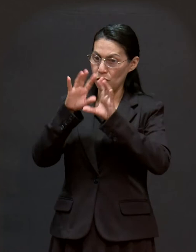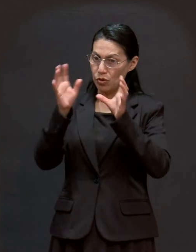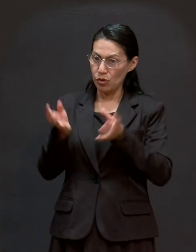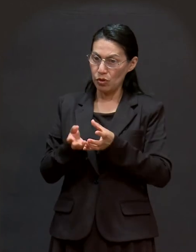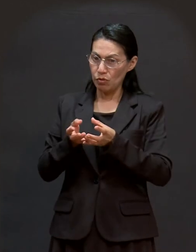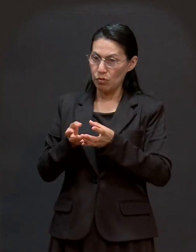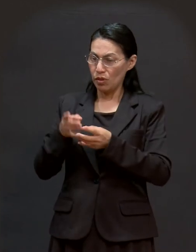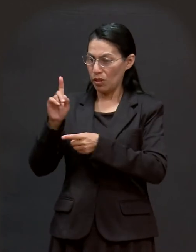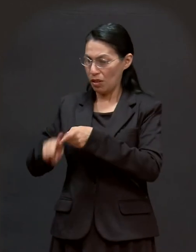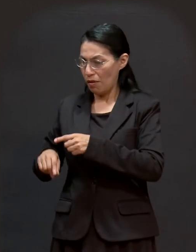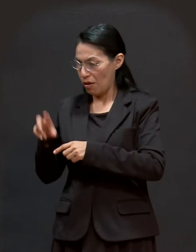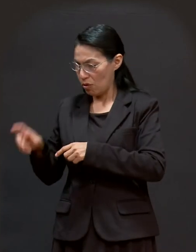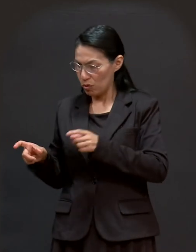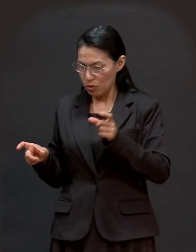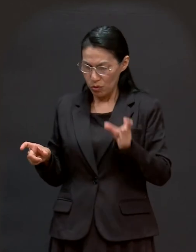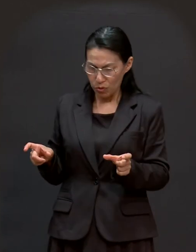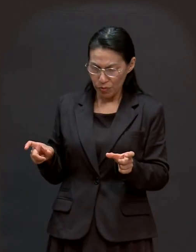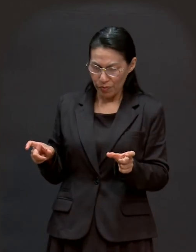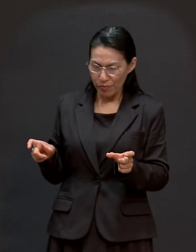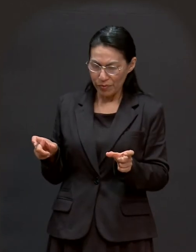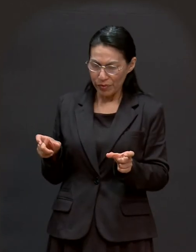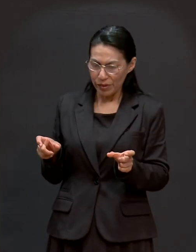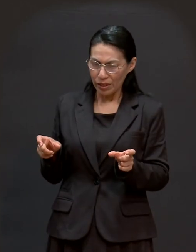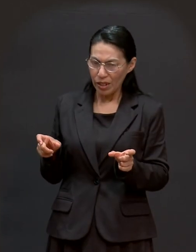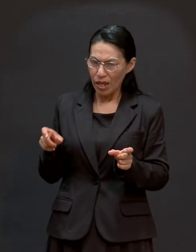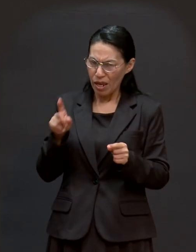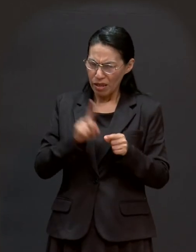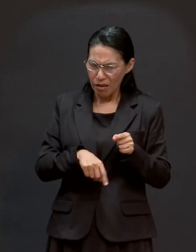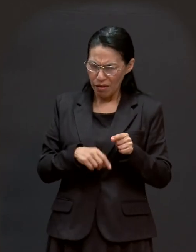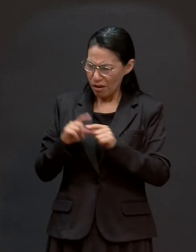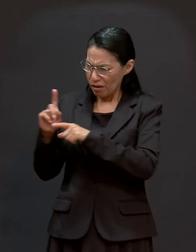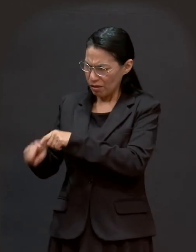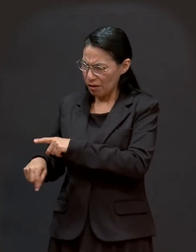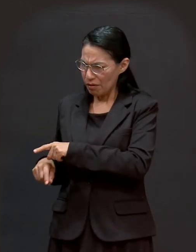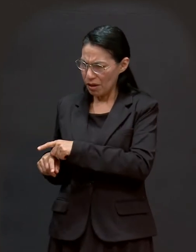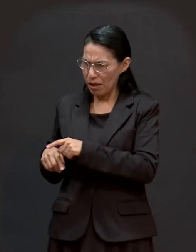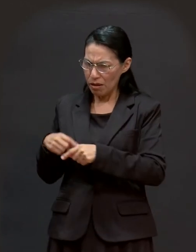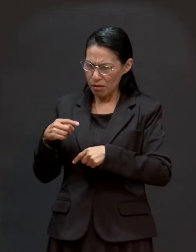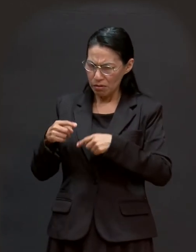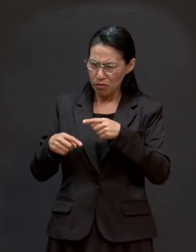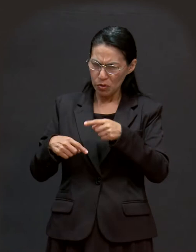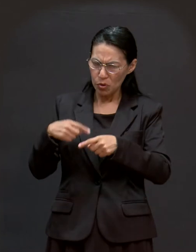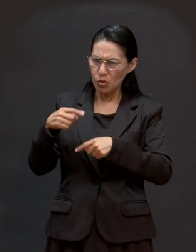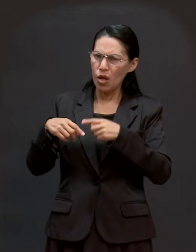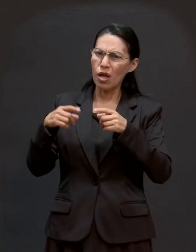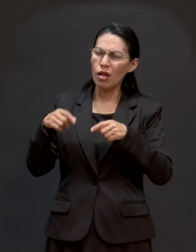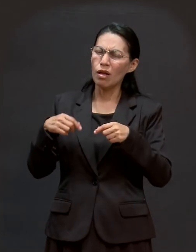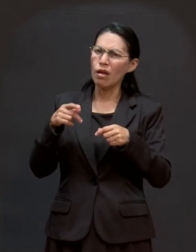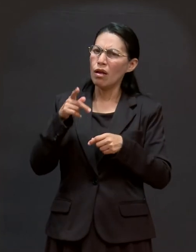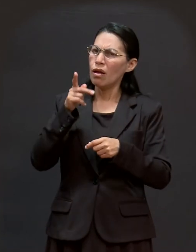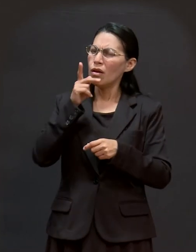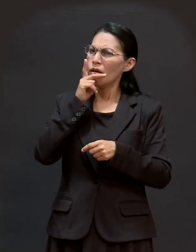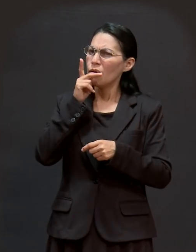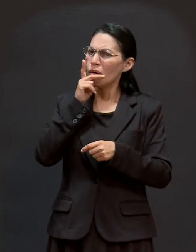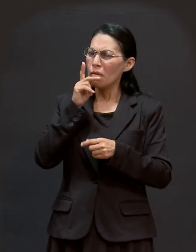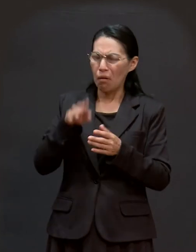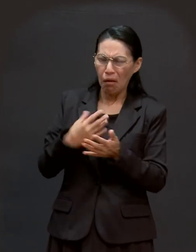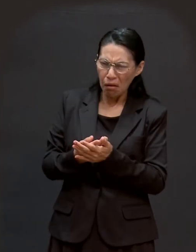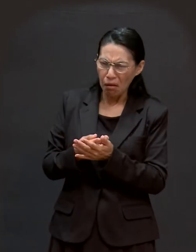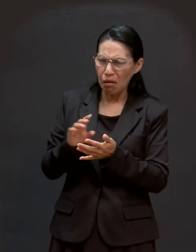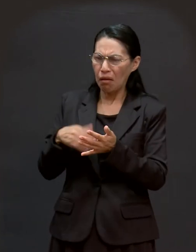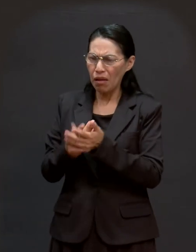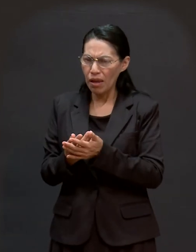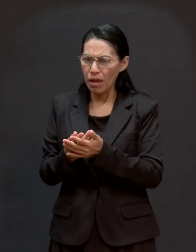y se la quita mí cada vez que los soldados se caía y de pronto me voltea a ver mismo el papá porque no éramos